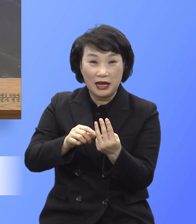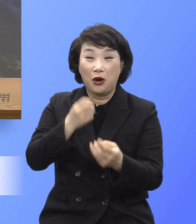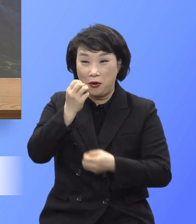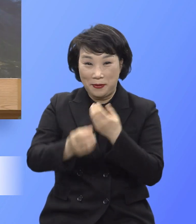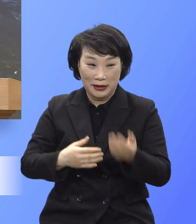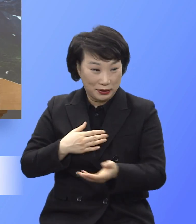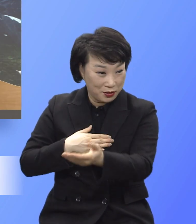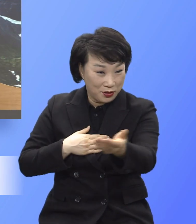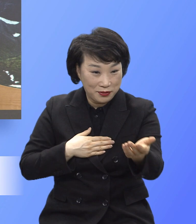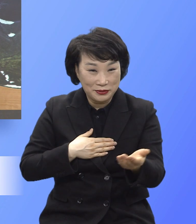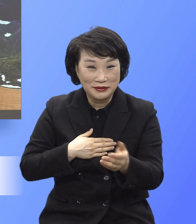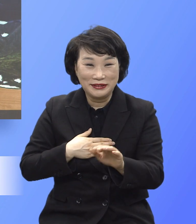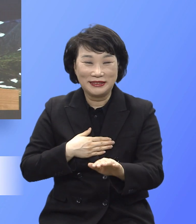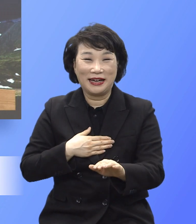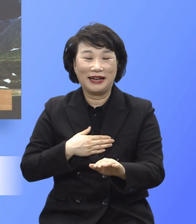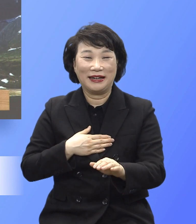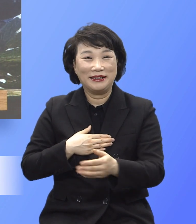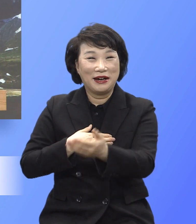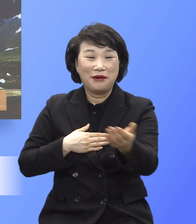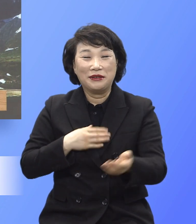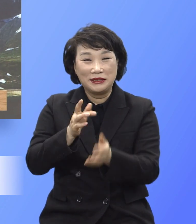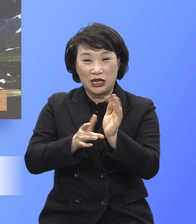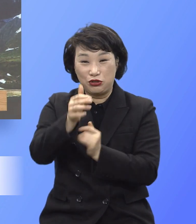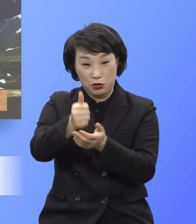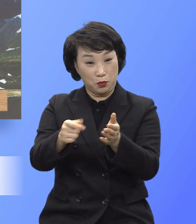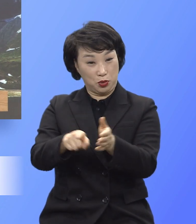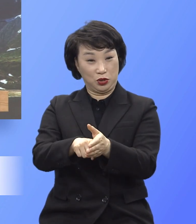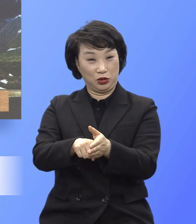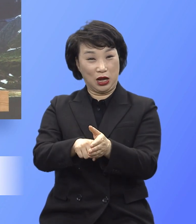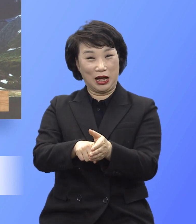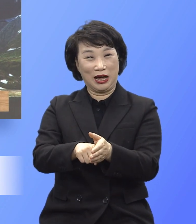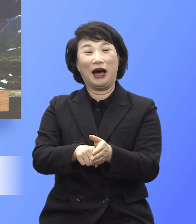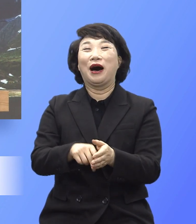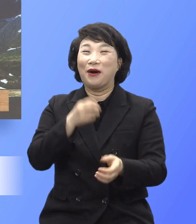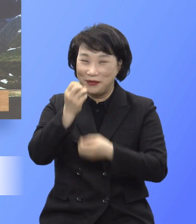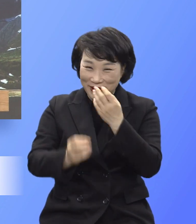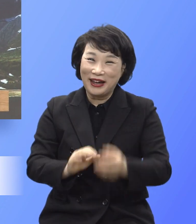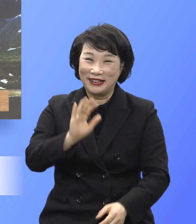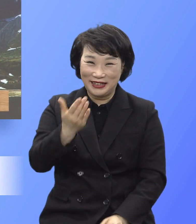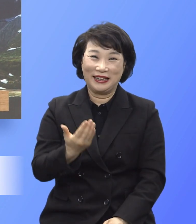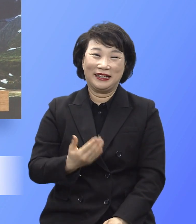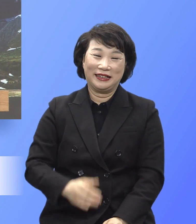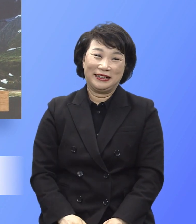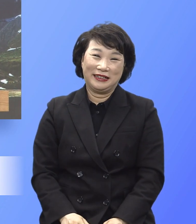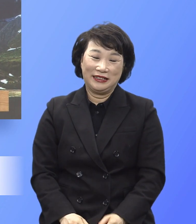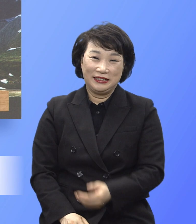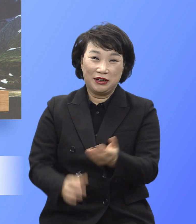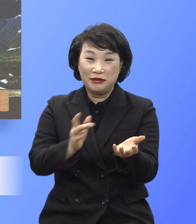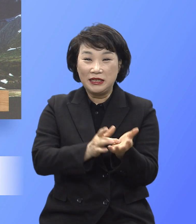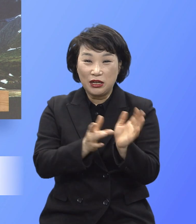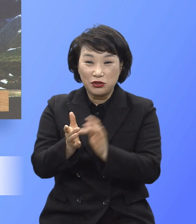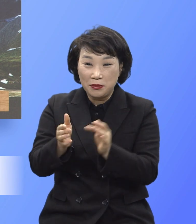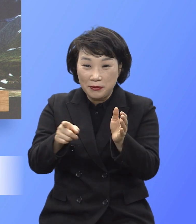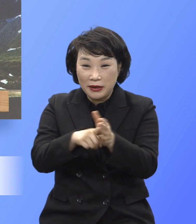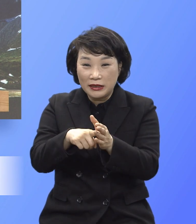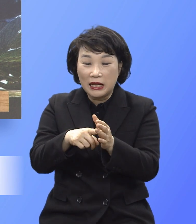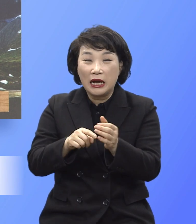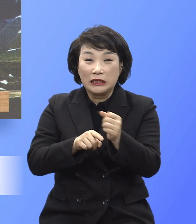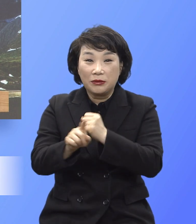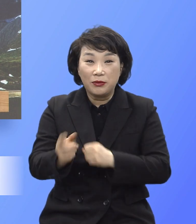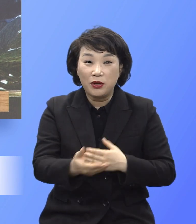한다면 당신은 예수 믿는 사람입니다. 예수 믿는 사람이란